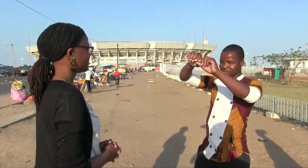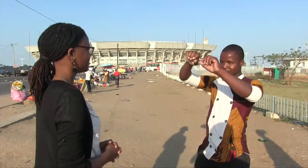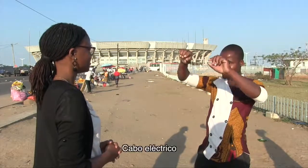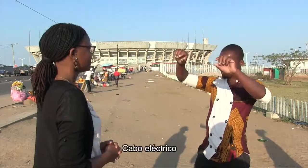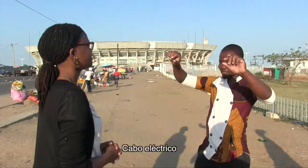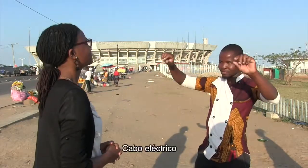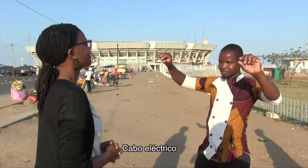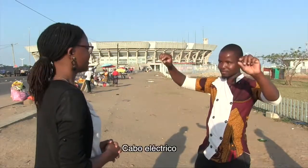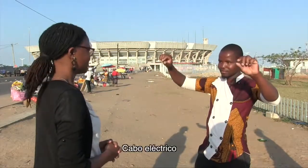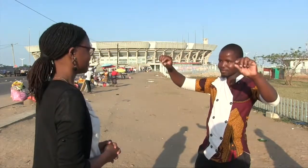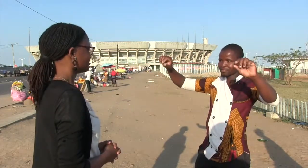cabo elétrico,